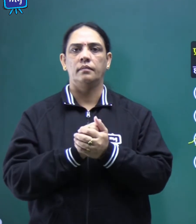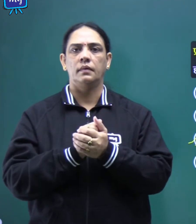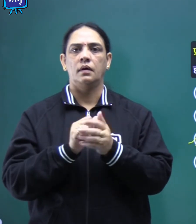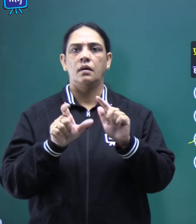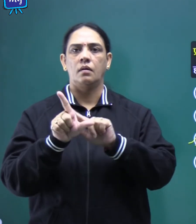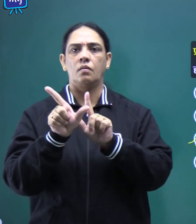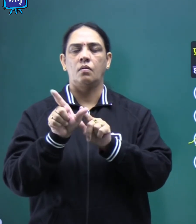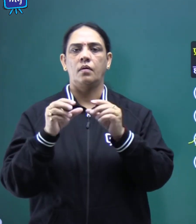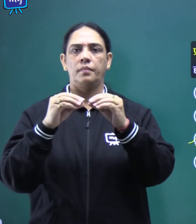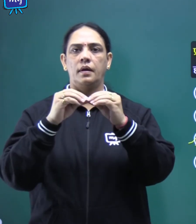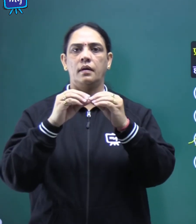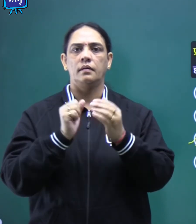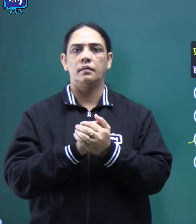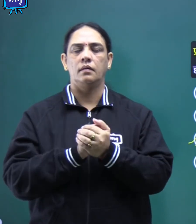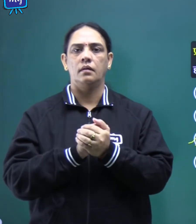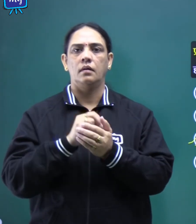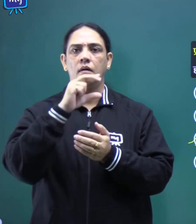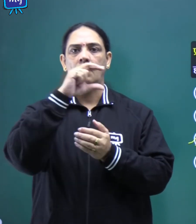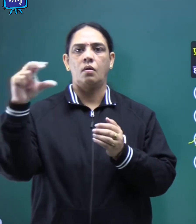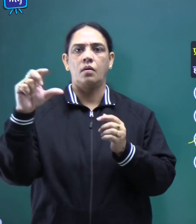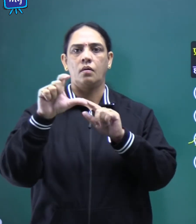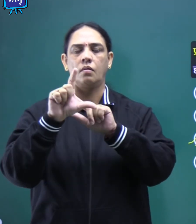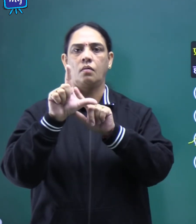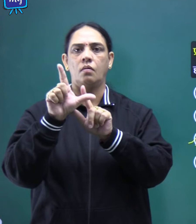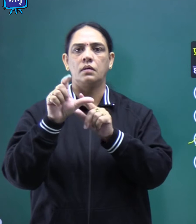कोण बी और कोण सी।